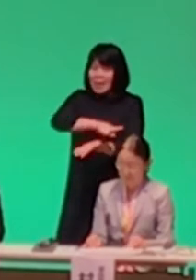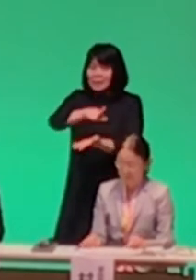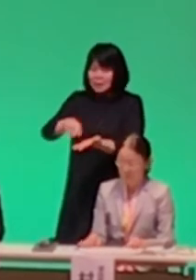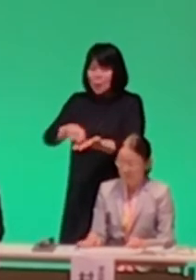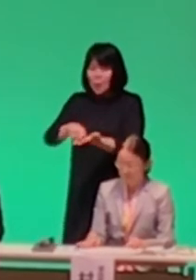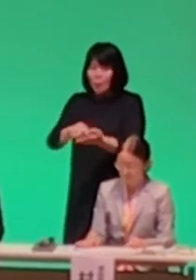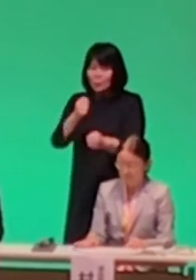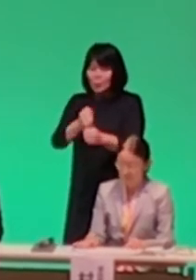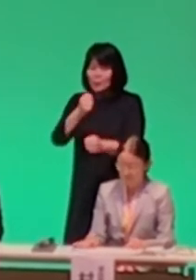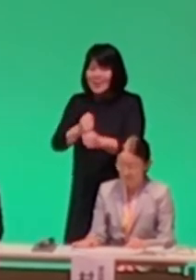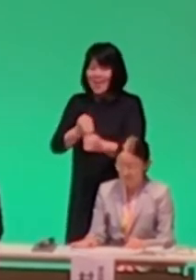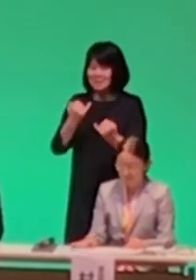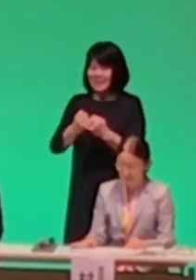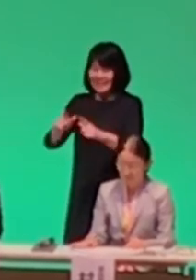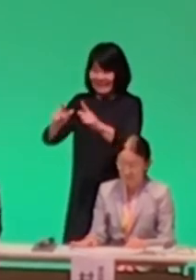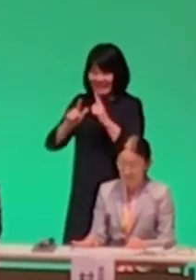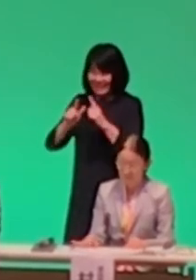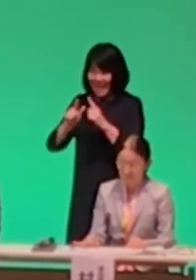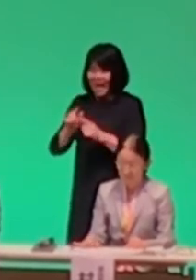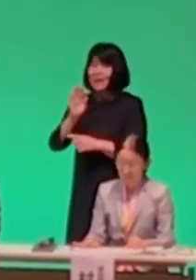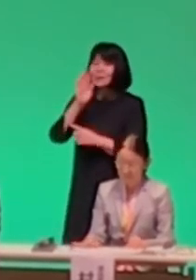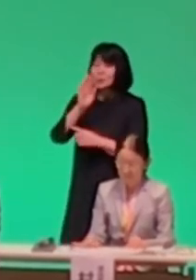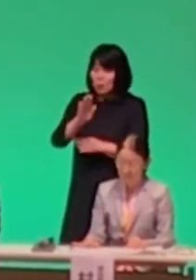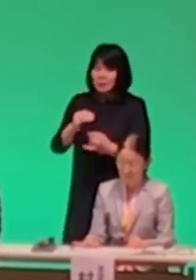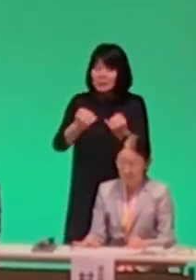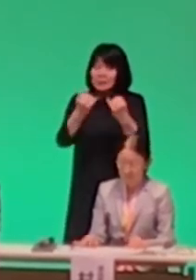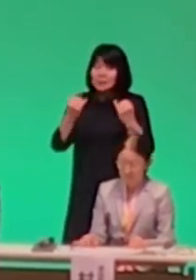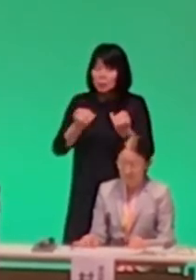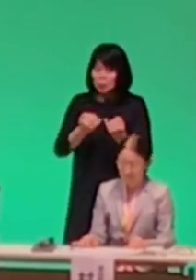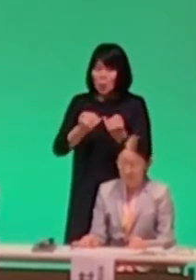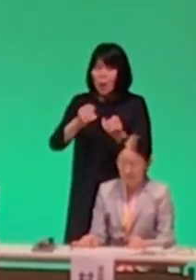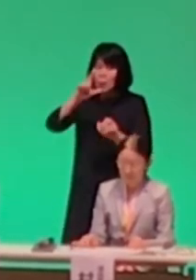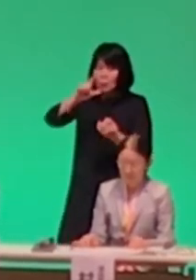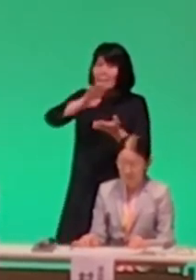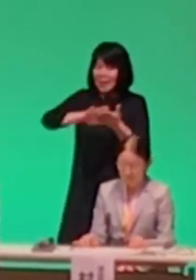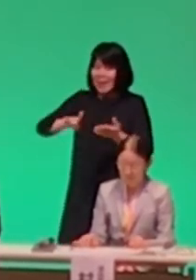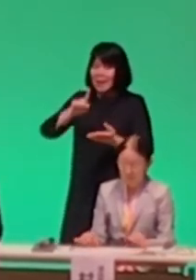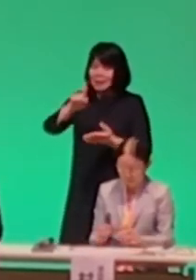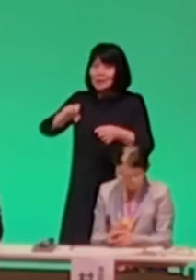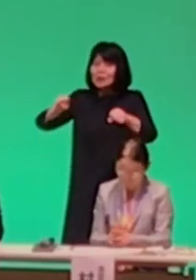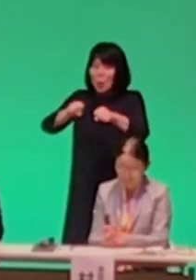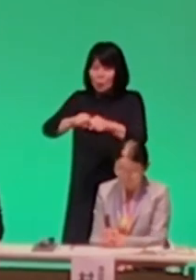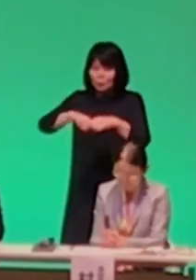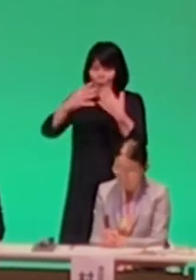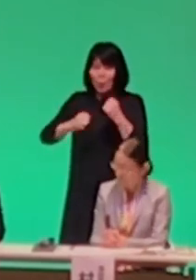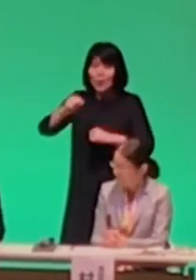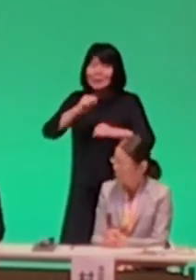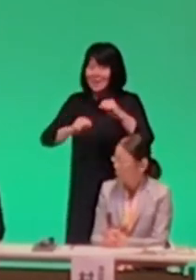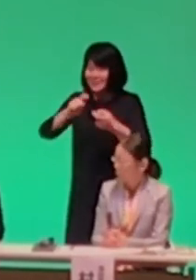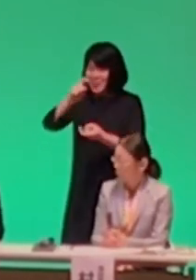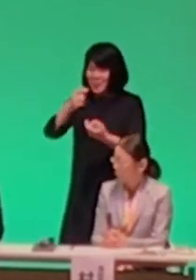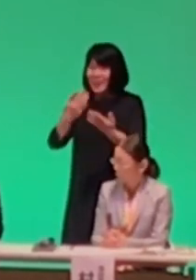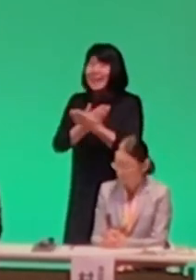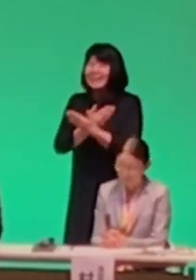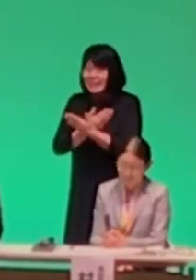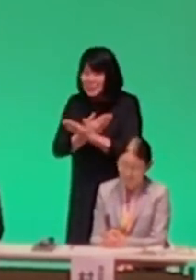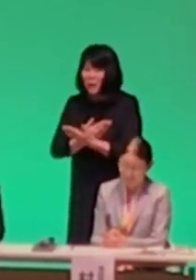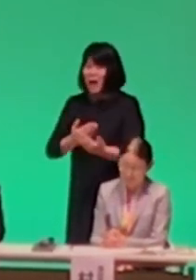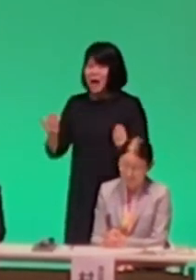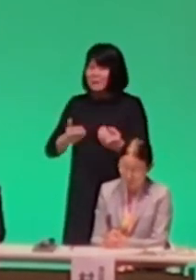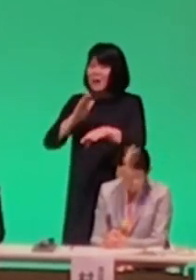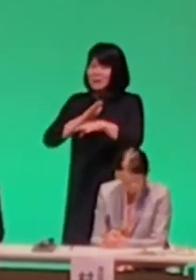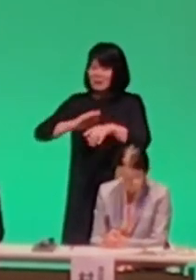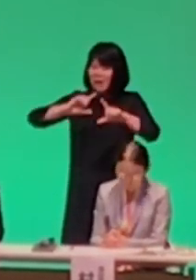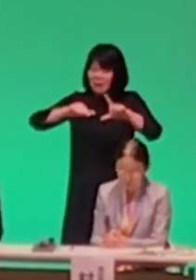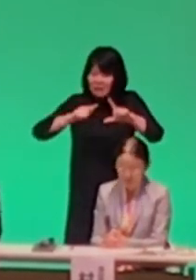生っていうのが出てきたり、そのうちに女性が消えて一億総活躍になっちゃったり、最近では働き